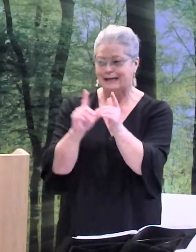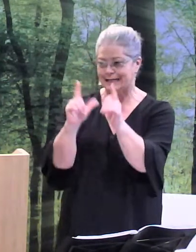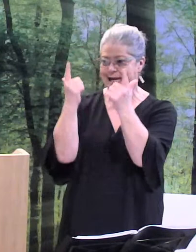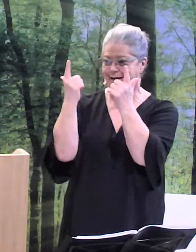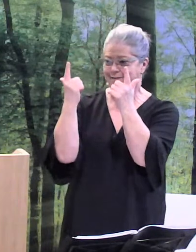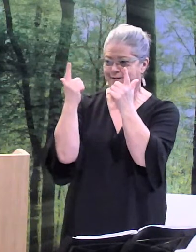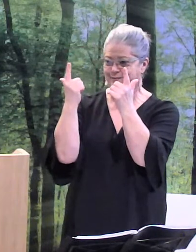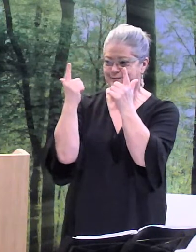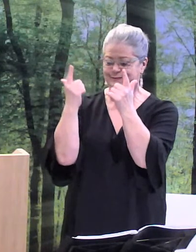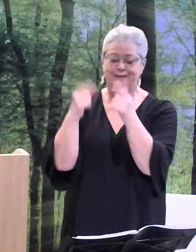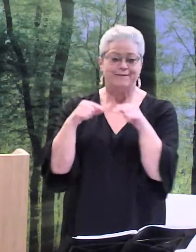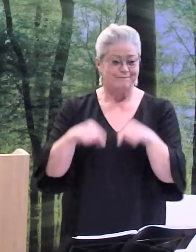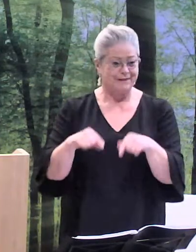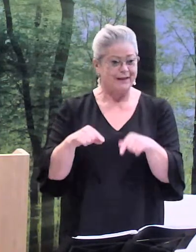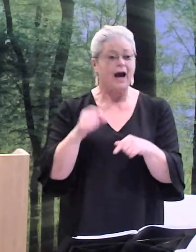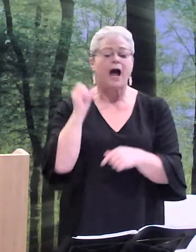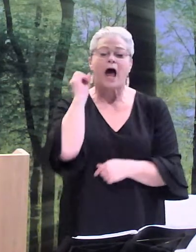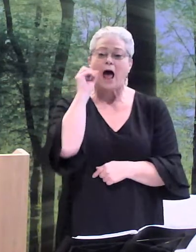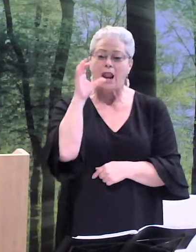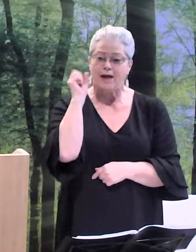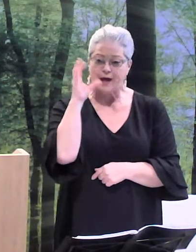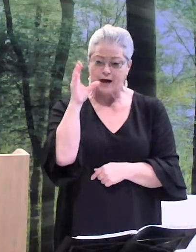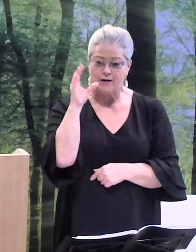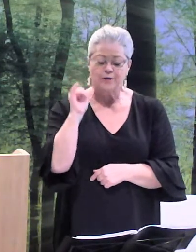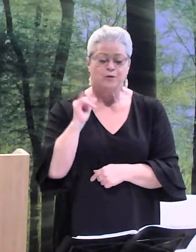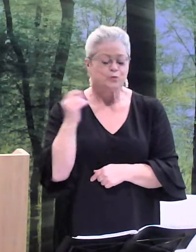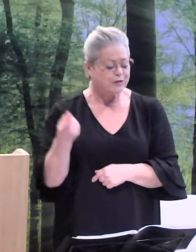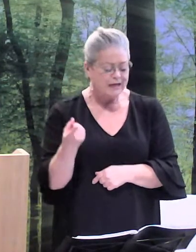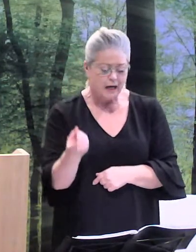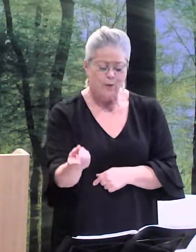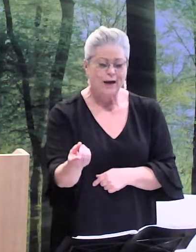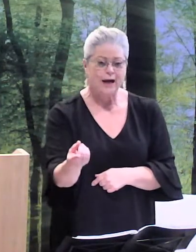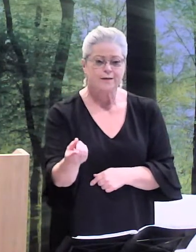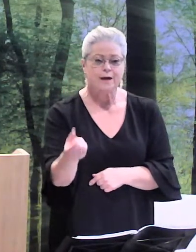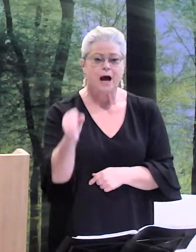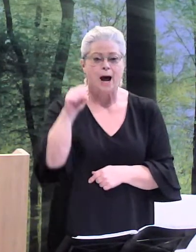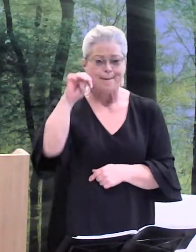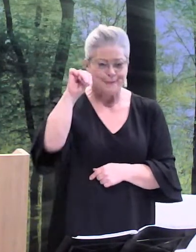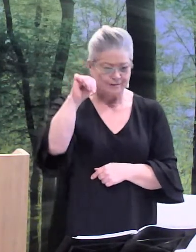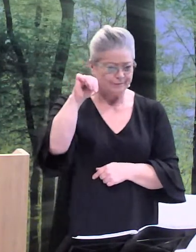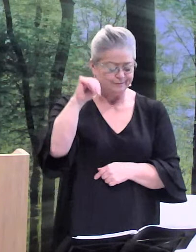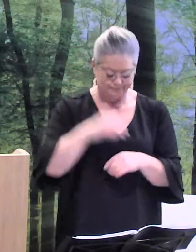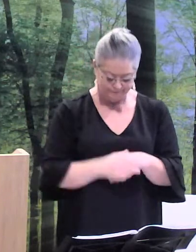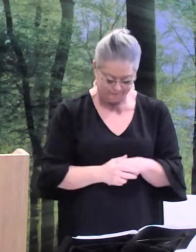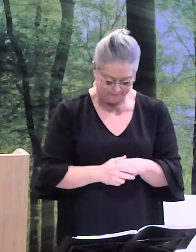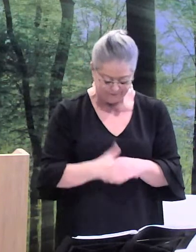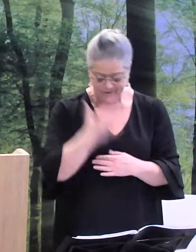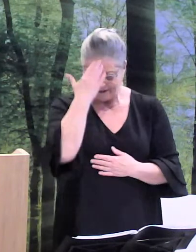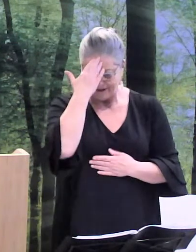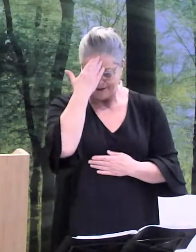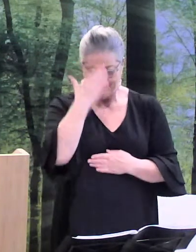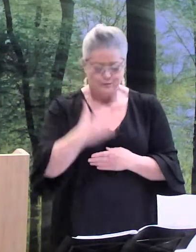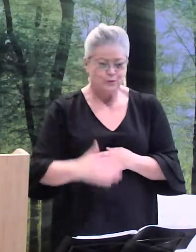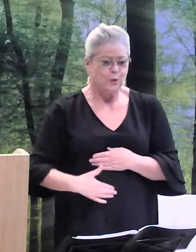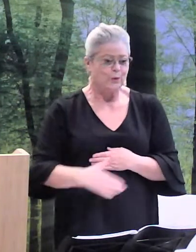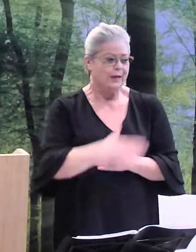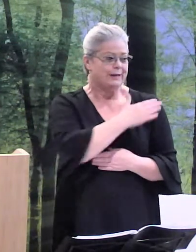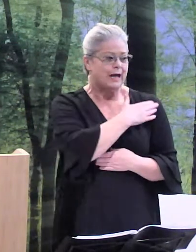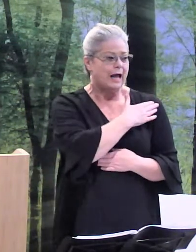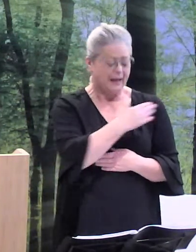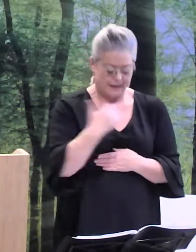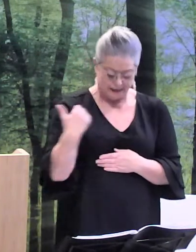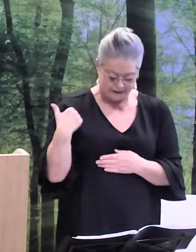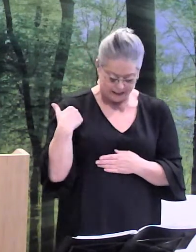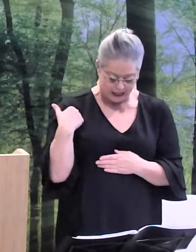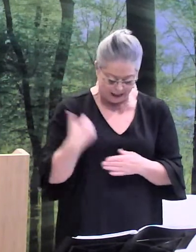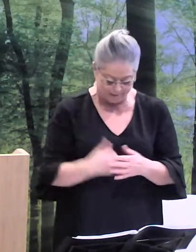leven, vandaag en alle dagen tot in eeuwigheid. Amen. In de naam van de Vader en de Zoon en